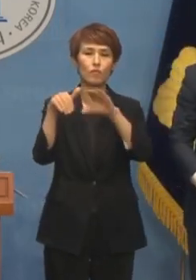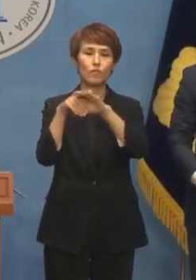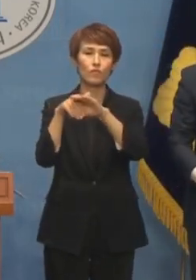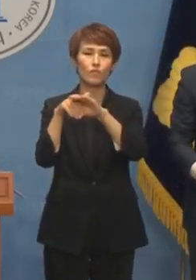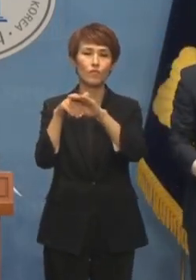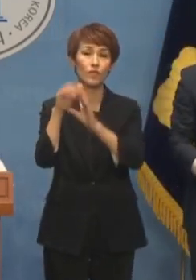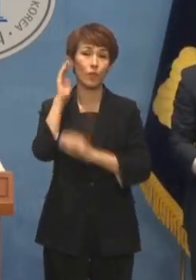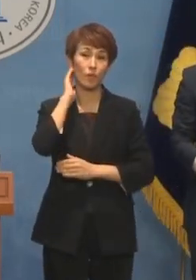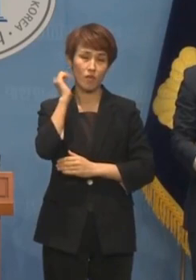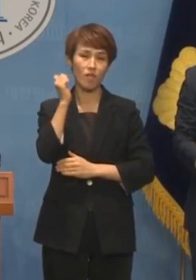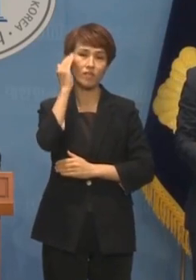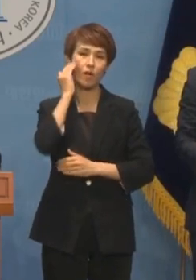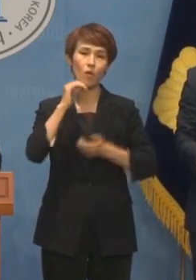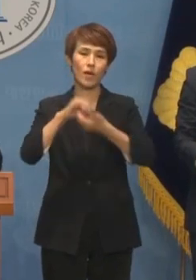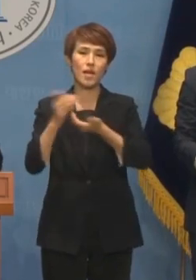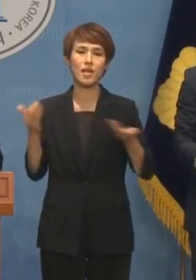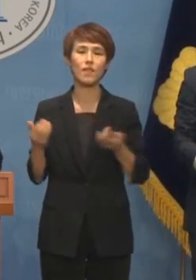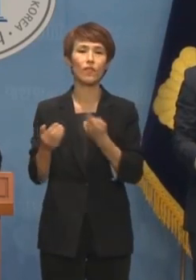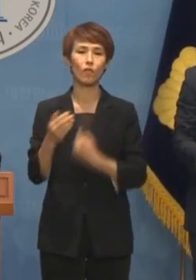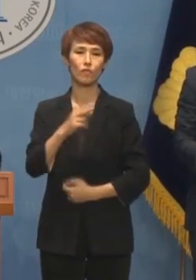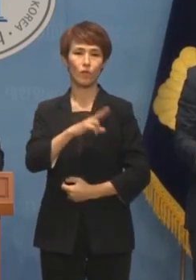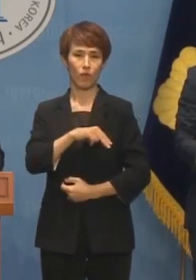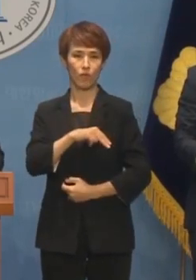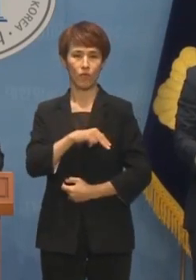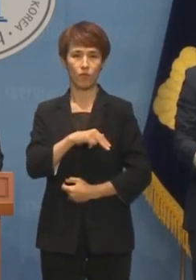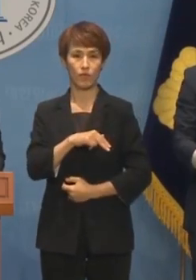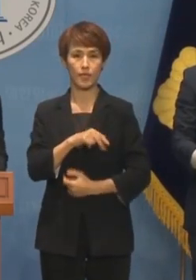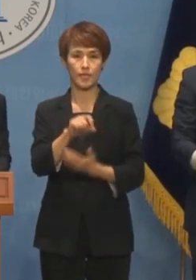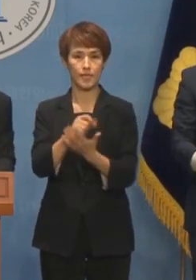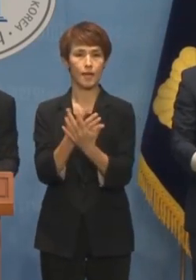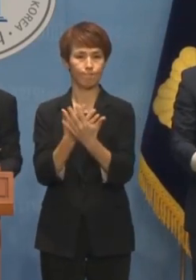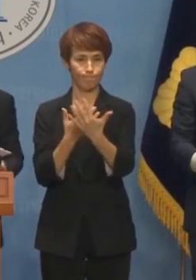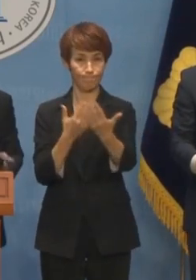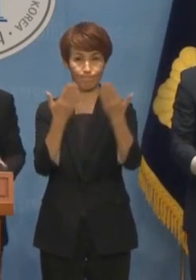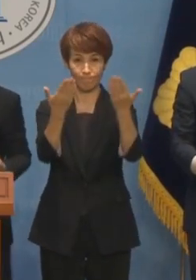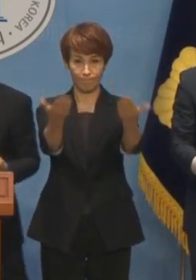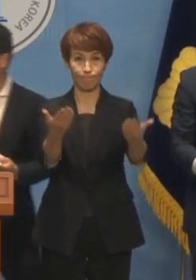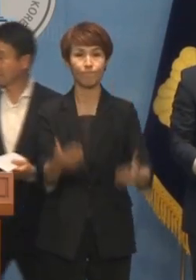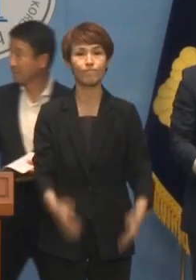청와대 출신 국회의원들의 기자회견을 갖도록 하겠습니다.